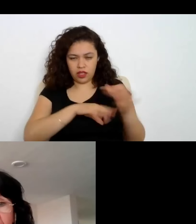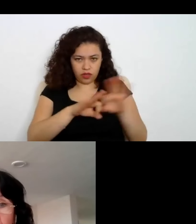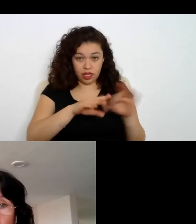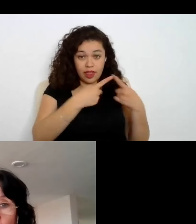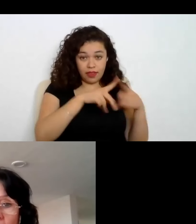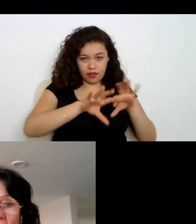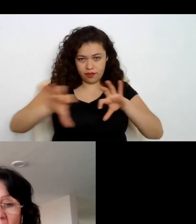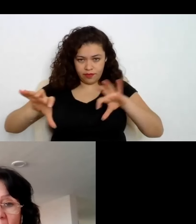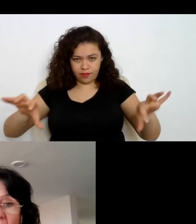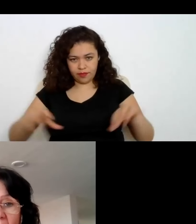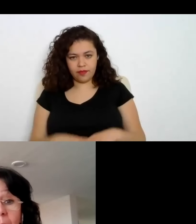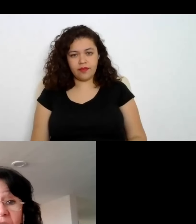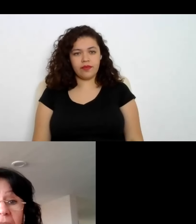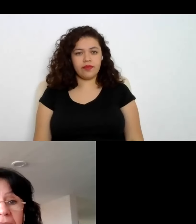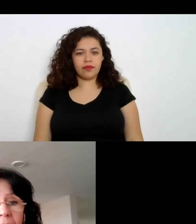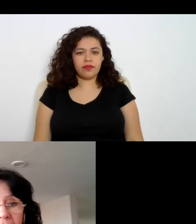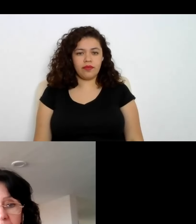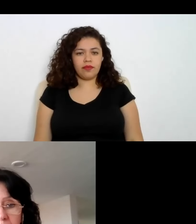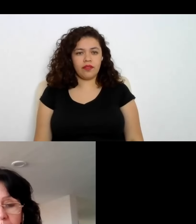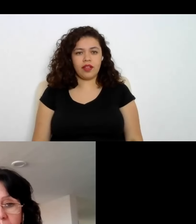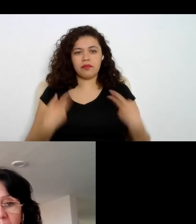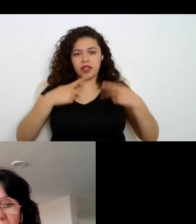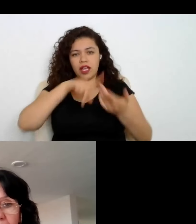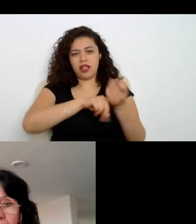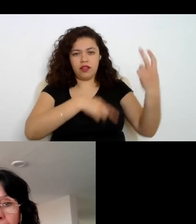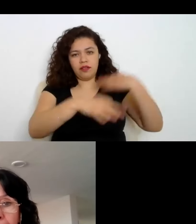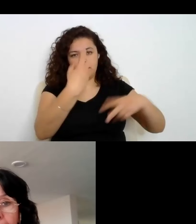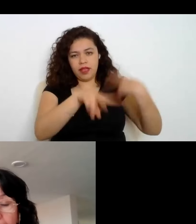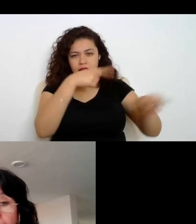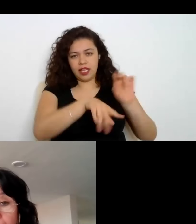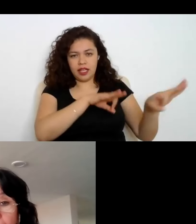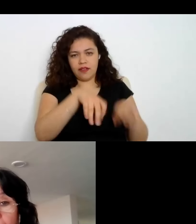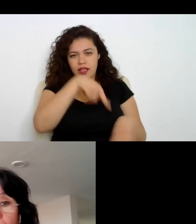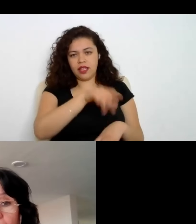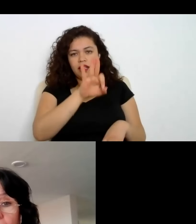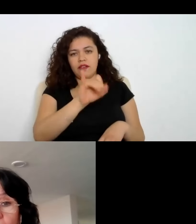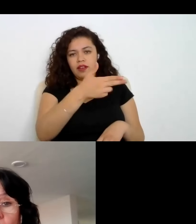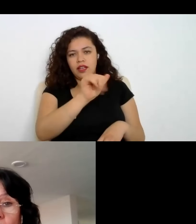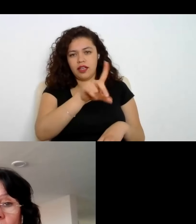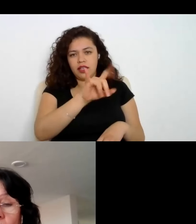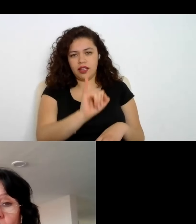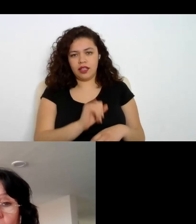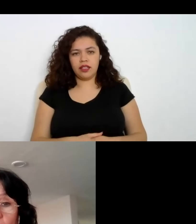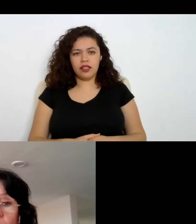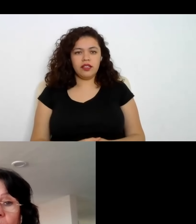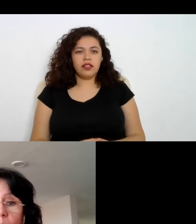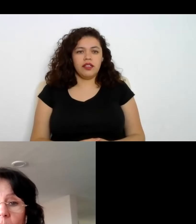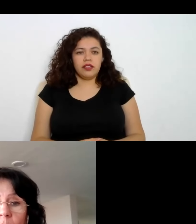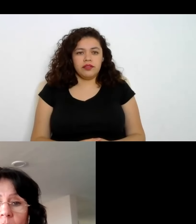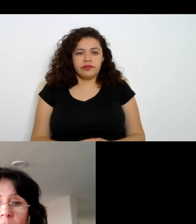diferente del personal que trabaja en FADI. O sea,